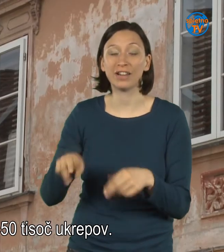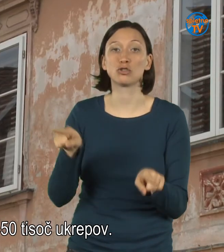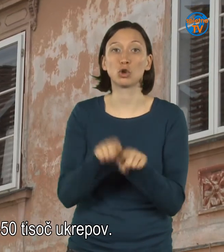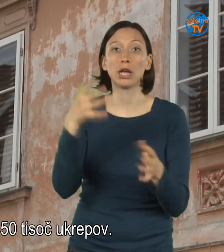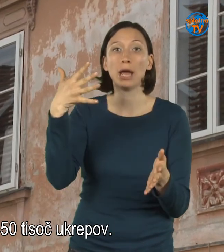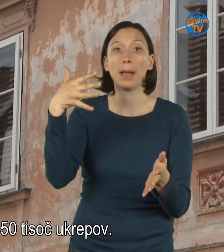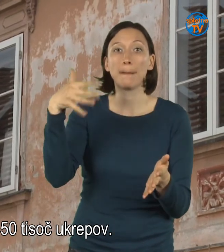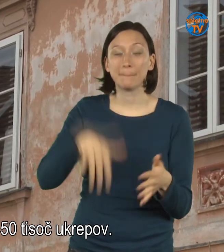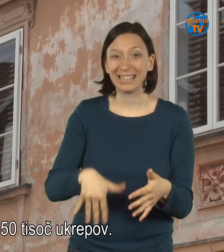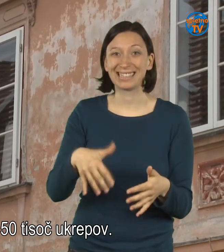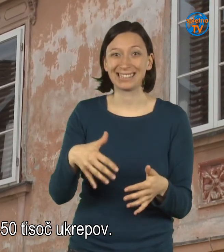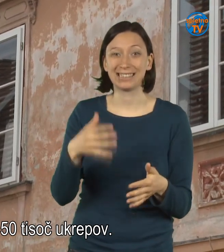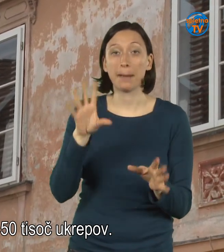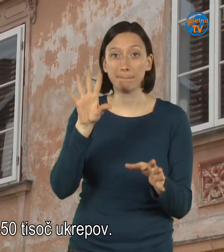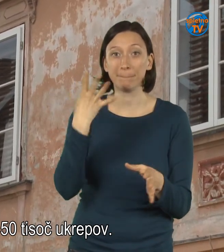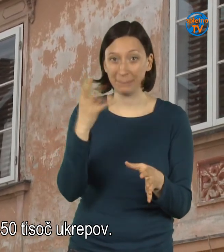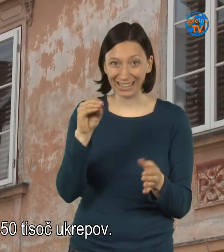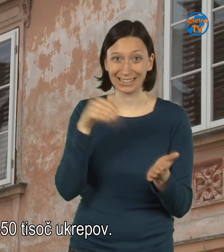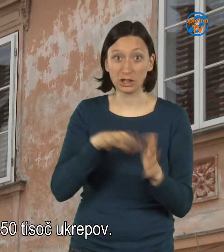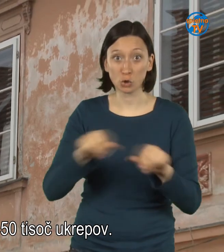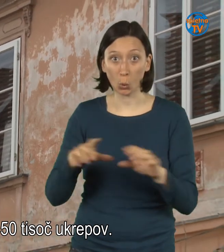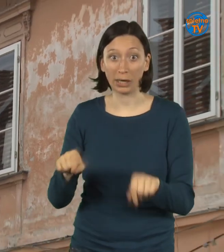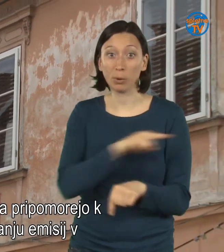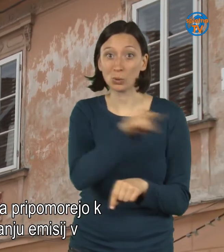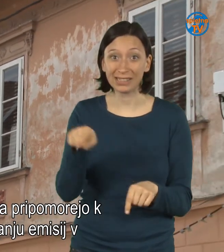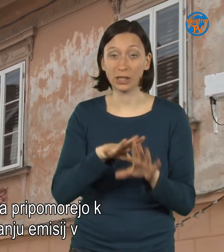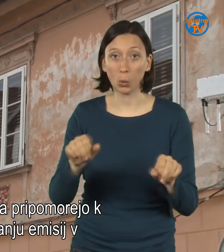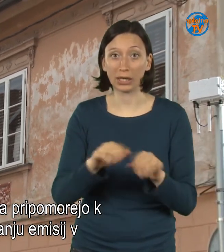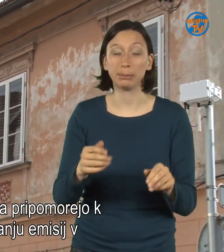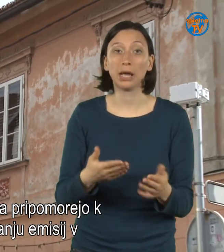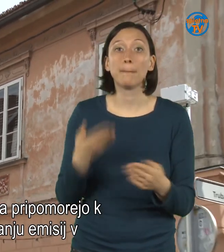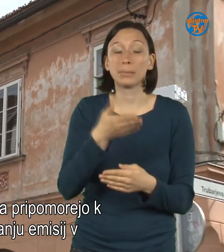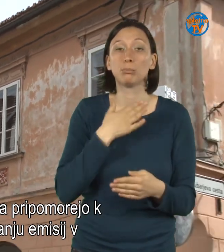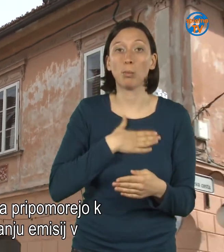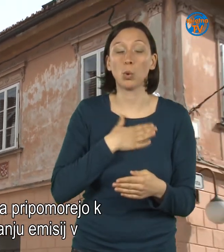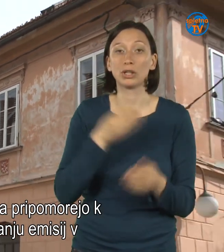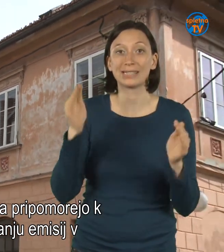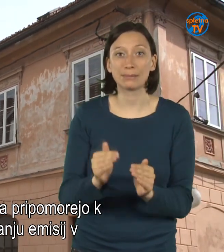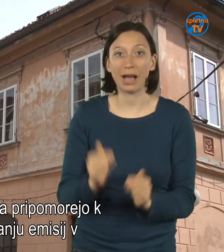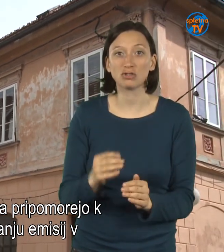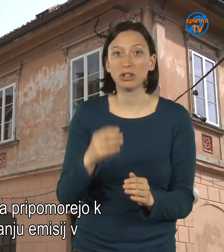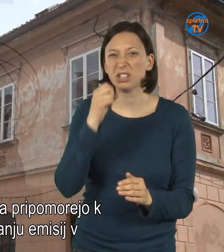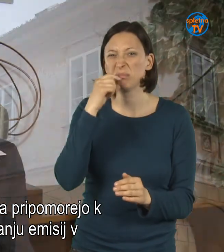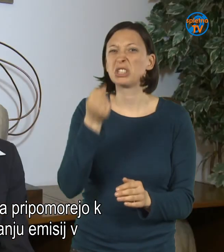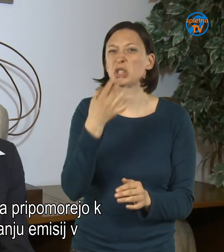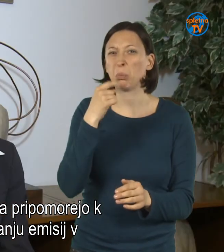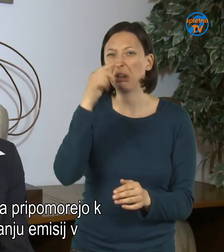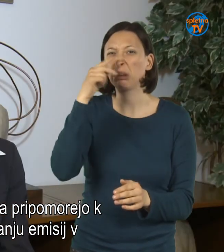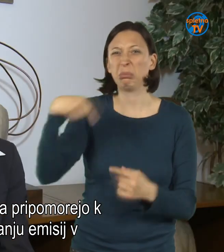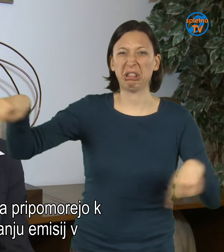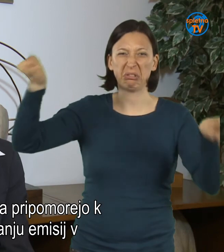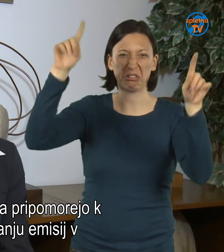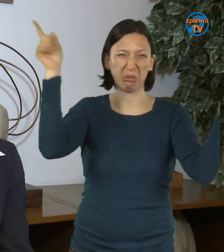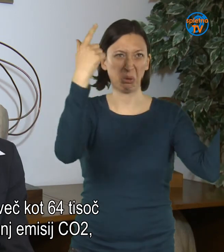k izvedbi več kot 50 tisoč ukrepov. Vsi ti izvedeni ukrepi pa pripomorejo k zmanjševanju